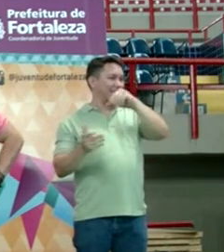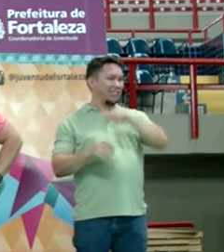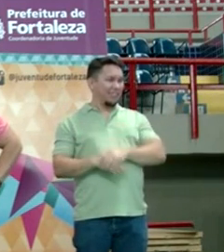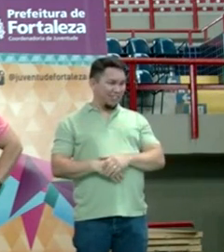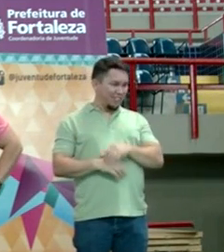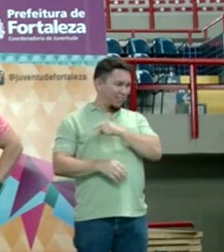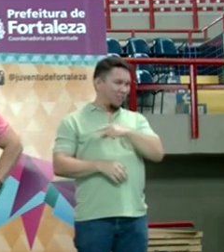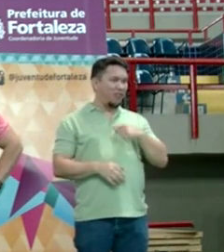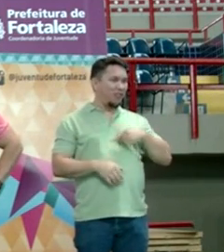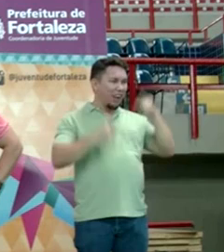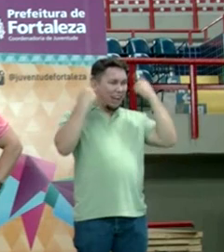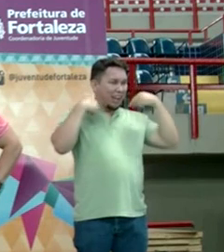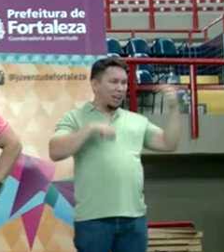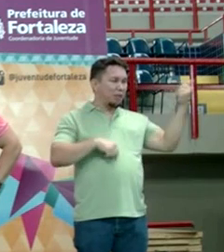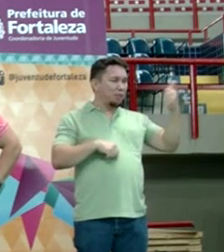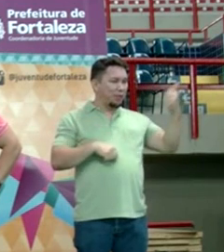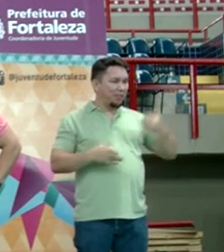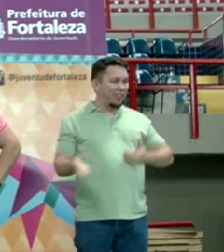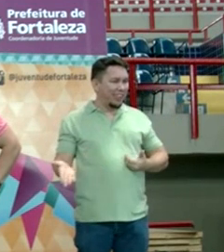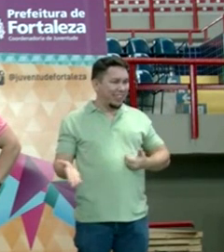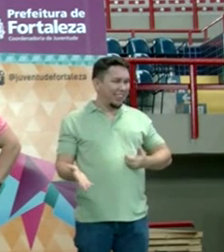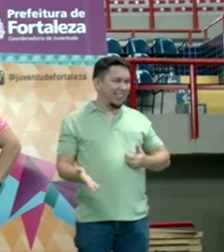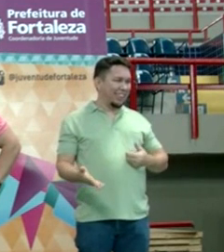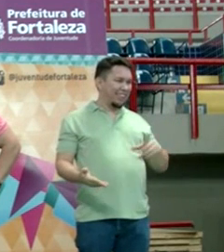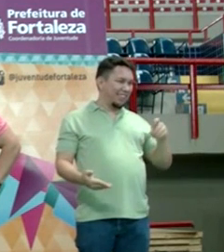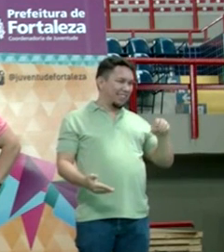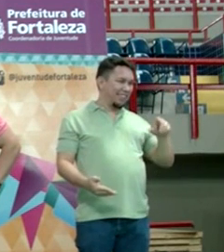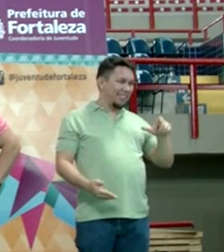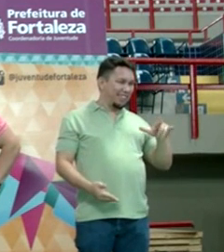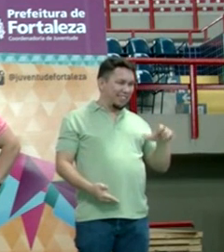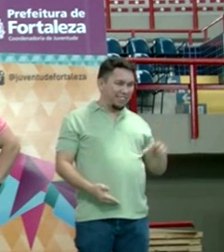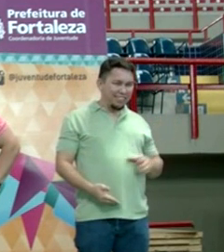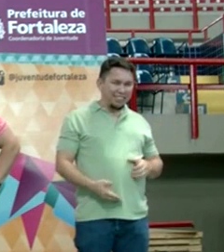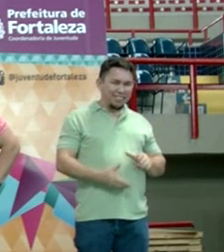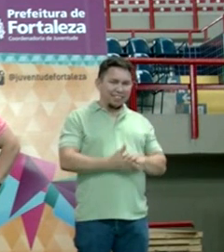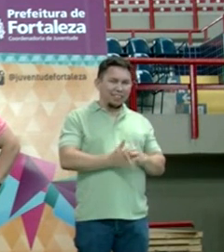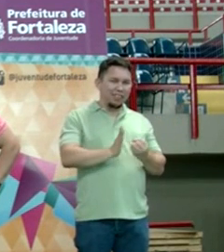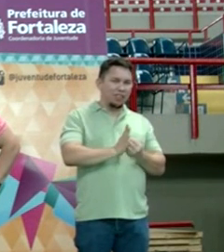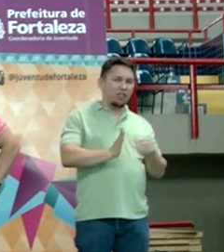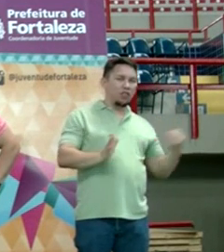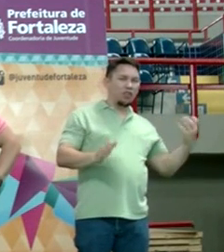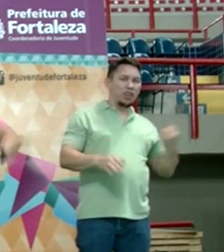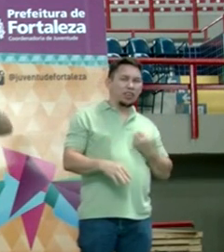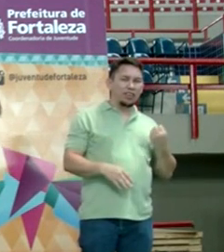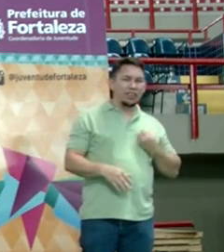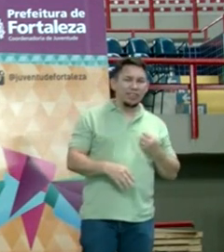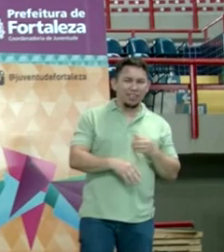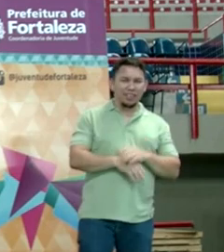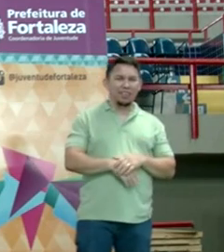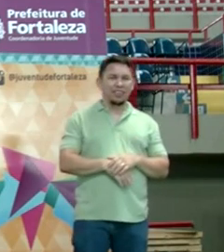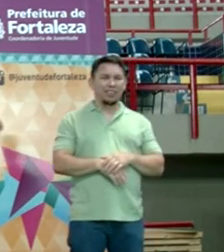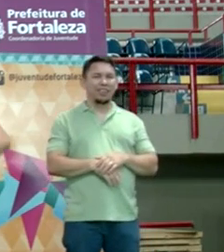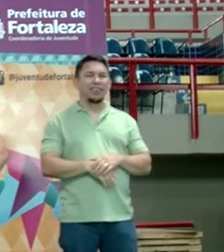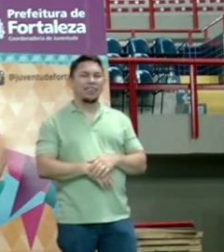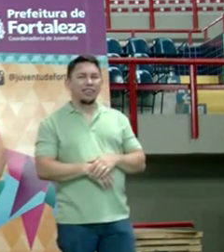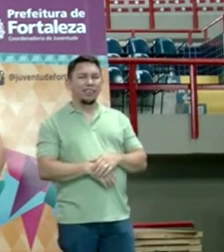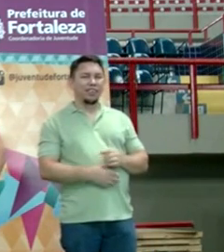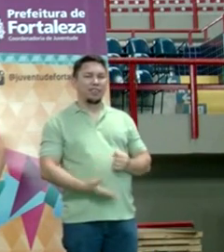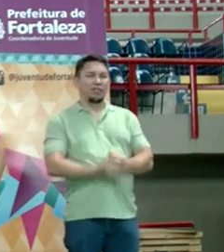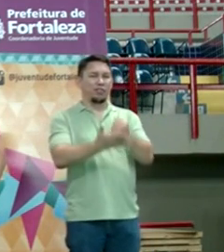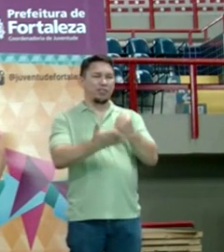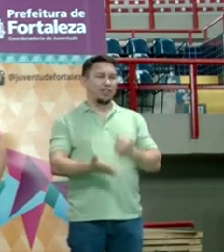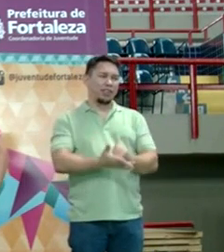foi a primeira ovelha? Se disser o número daquela ovelha, de quantas foram clonadas, aí você não vai apoiar